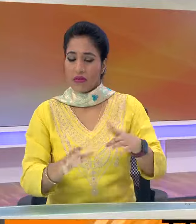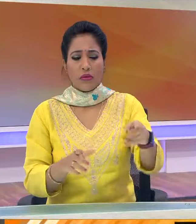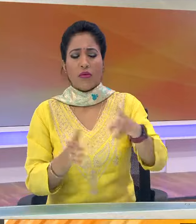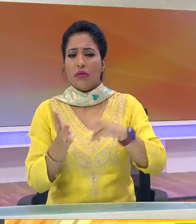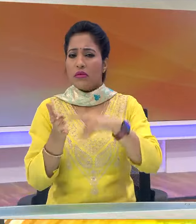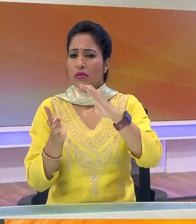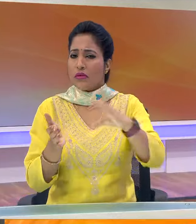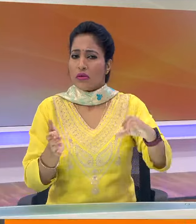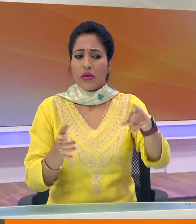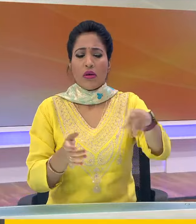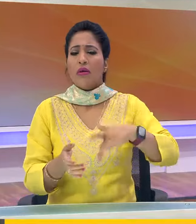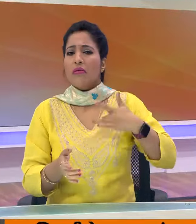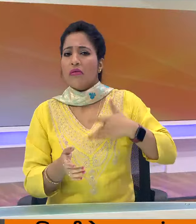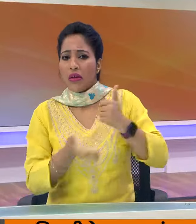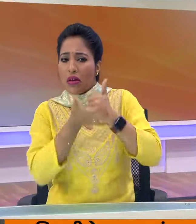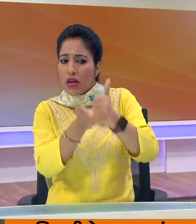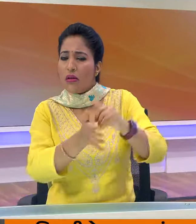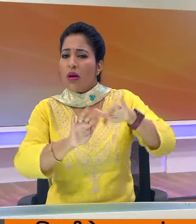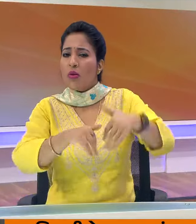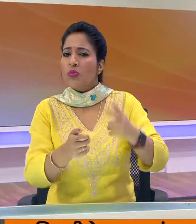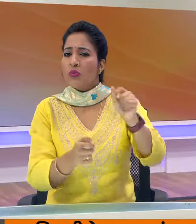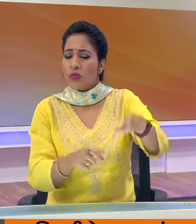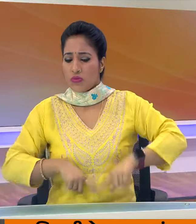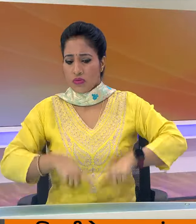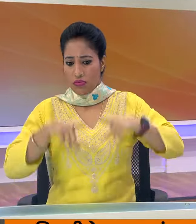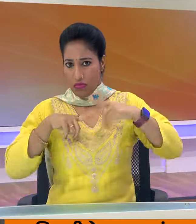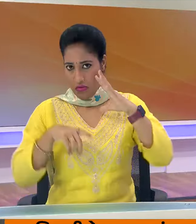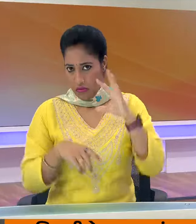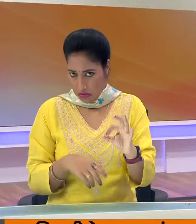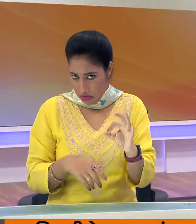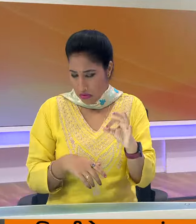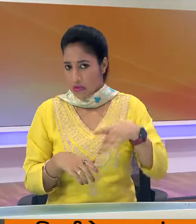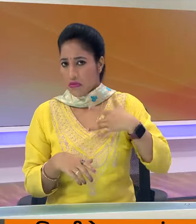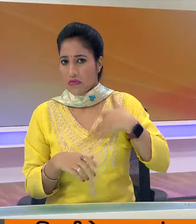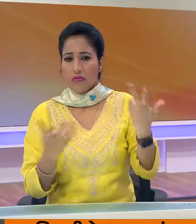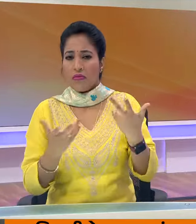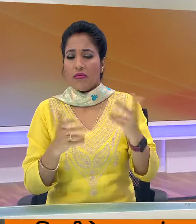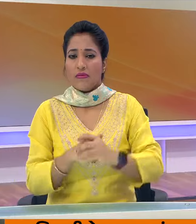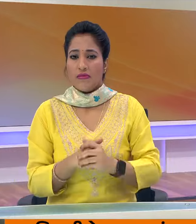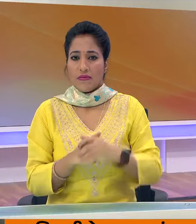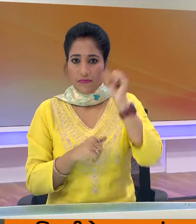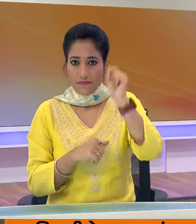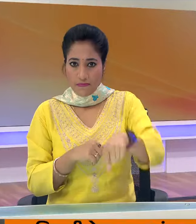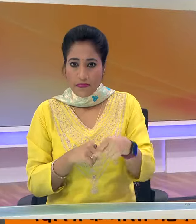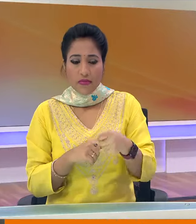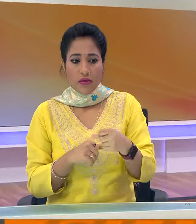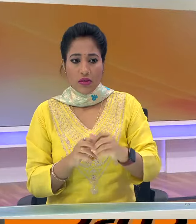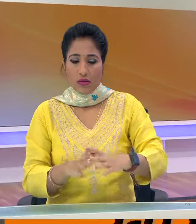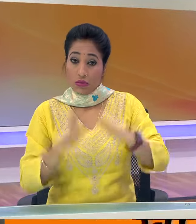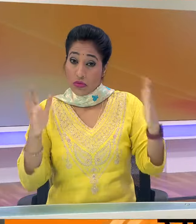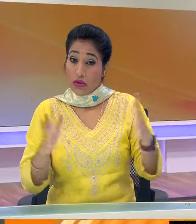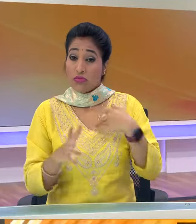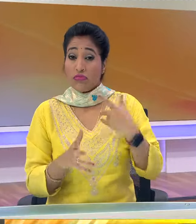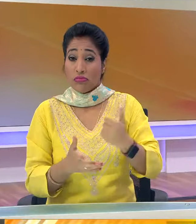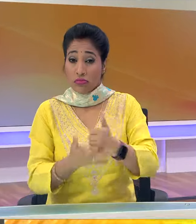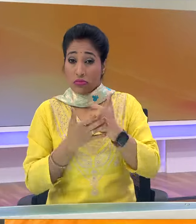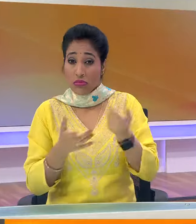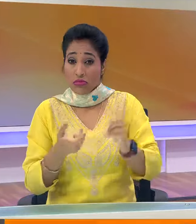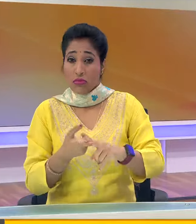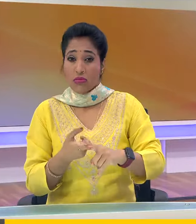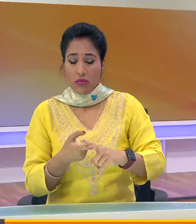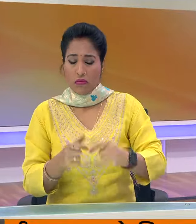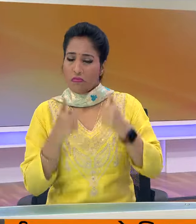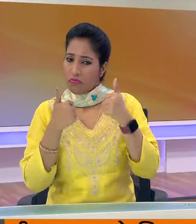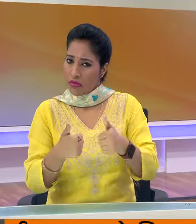एनसीसी कितनी आपको सहायक बनेगी आपके जीवन के अंदर आगे आपके भविष्य संवारने में? सर इट इज सो सपोर्टिंग सर, इट ट्रेन्स अस वेरी